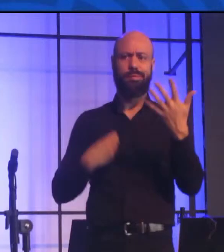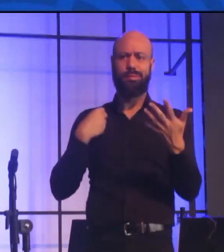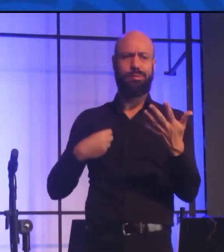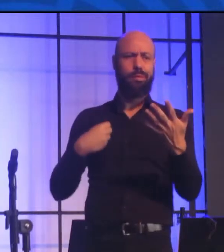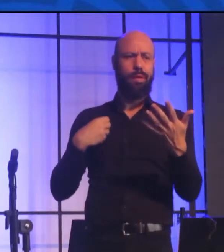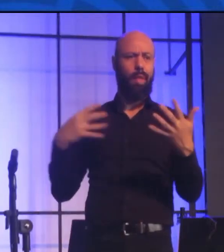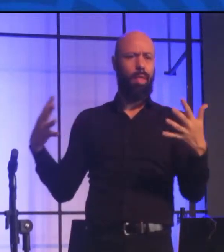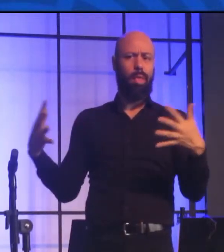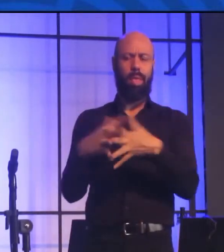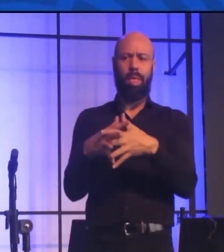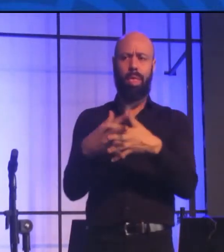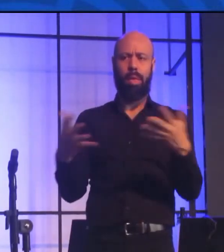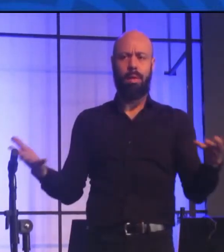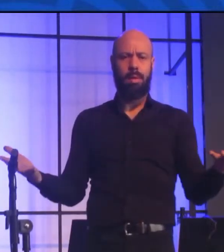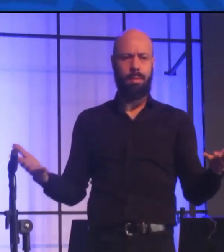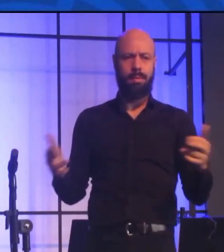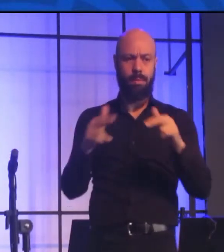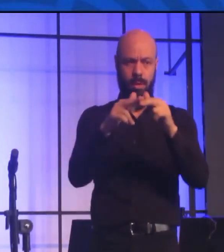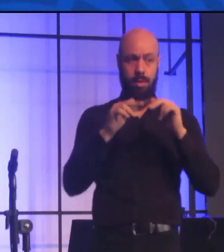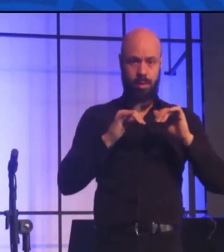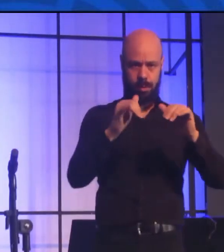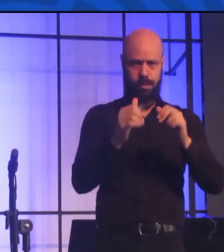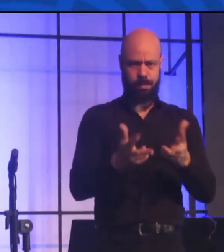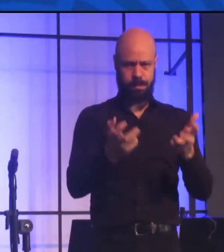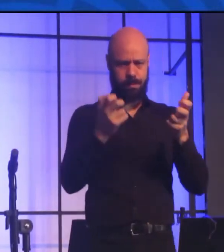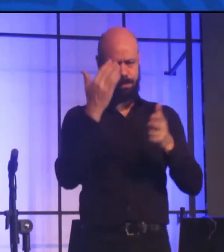isso, eu quero que você perceba uma coisa.